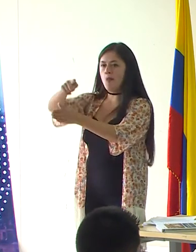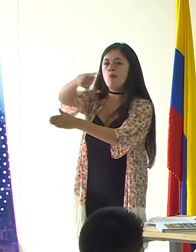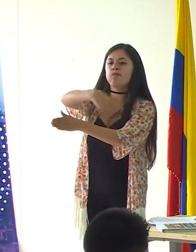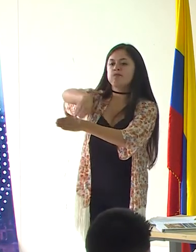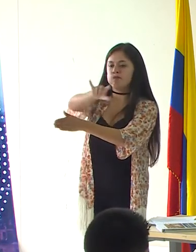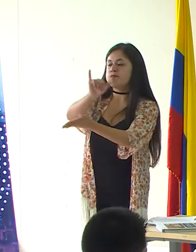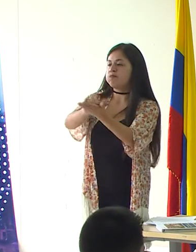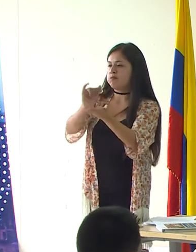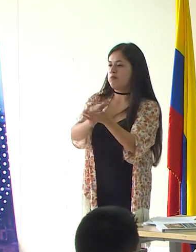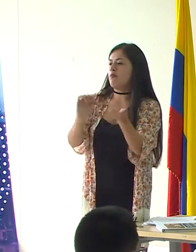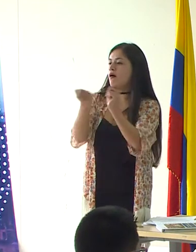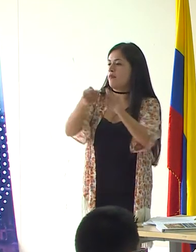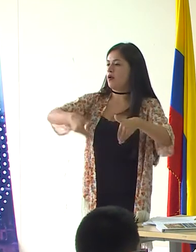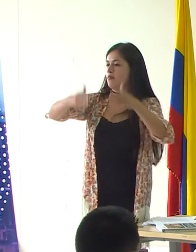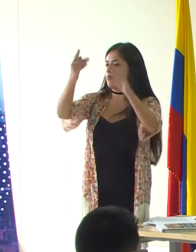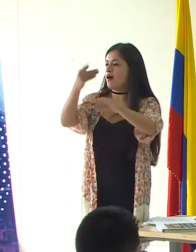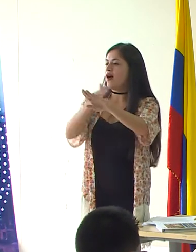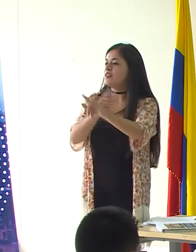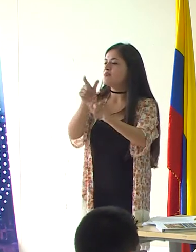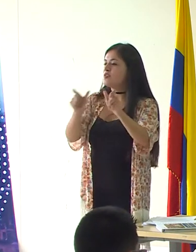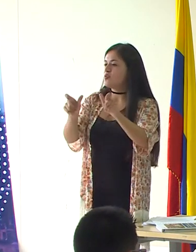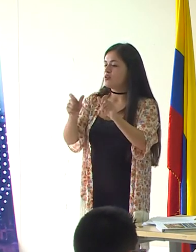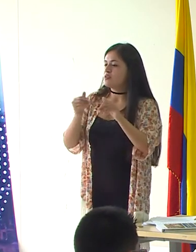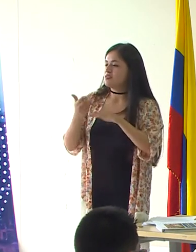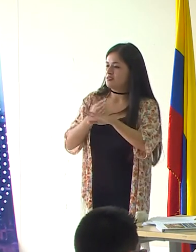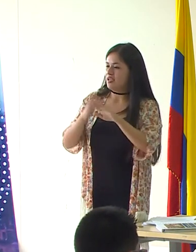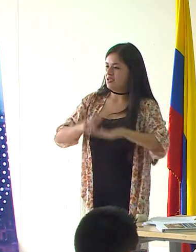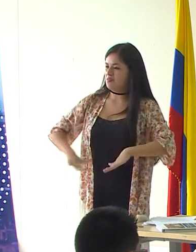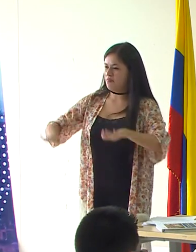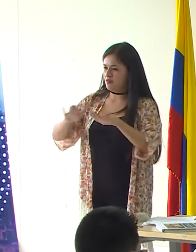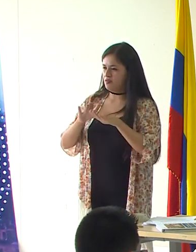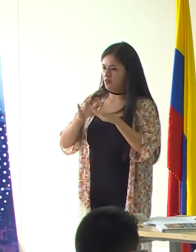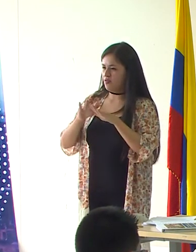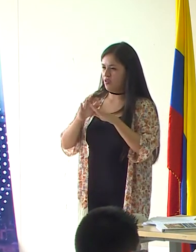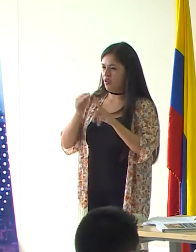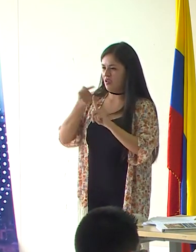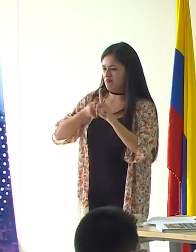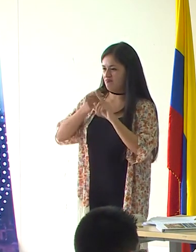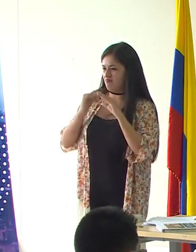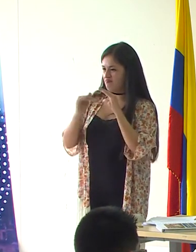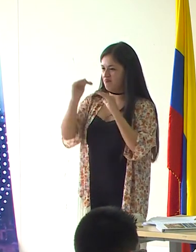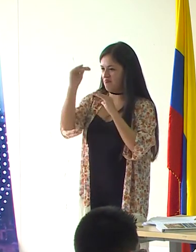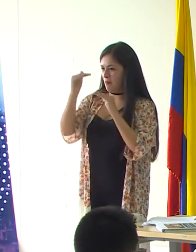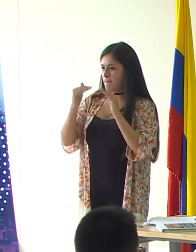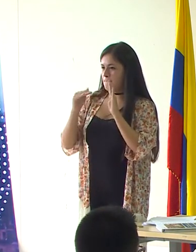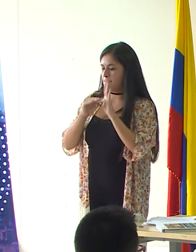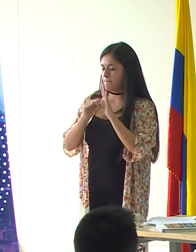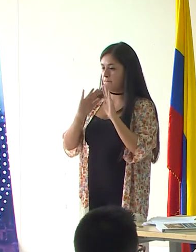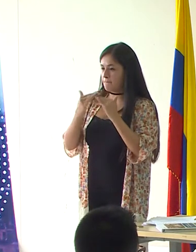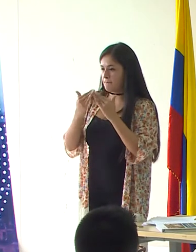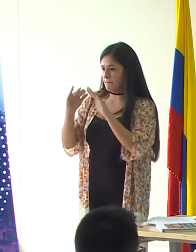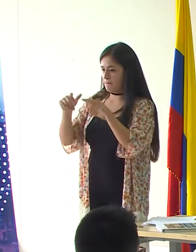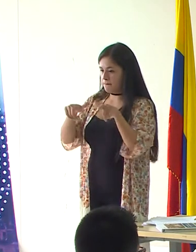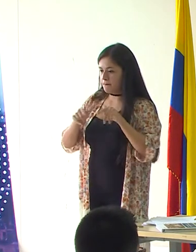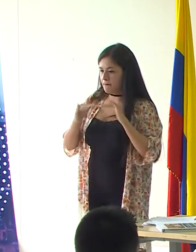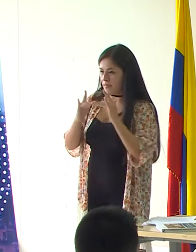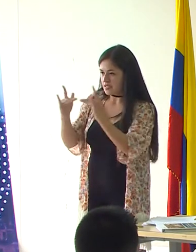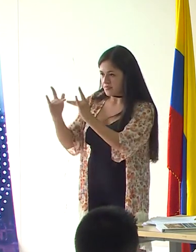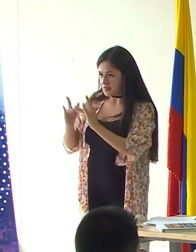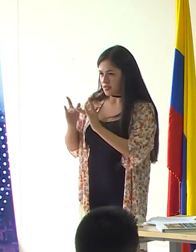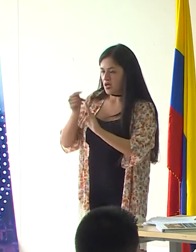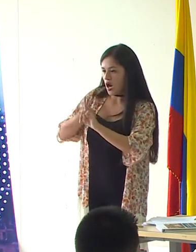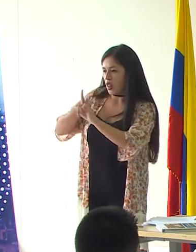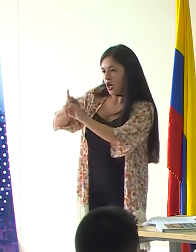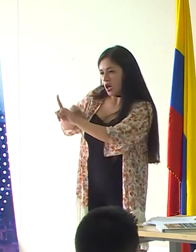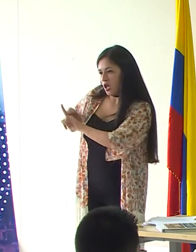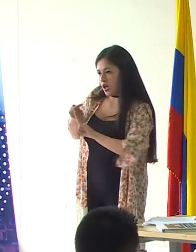algunos inquilinatos y se han ido esto es un problema ambiental yo sí creo que es un problema mental no es un problema solamente